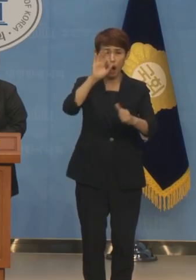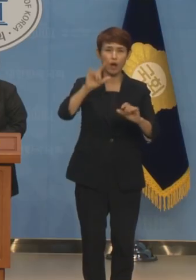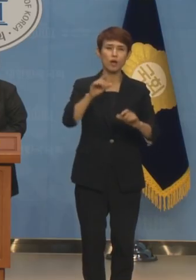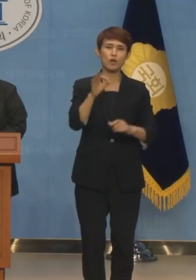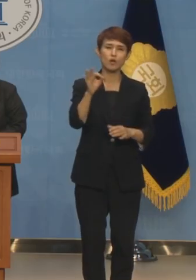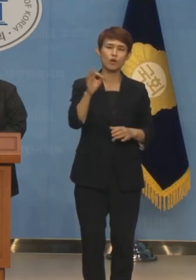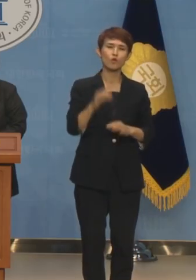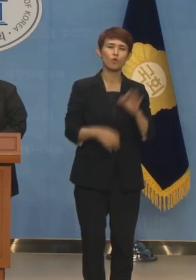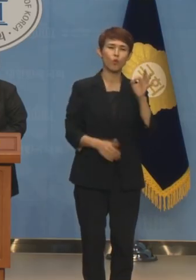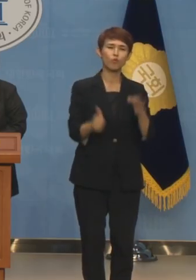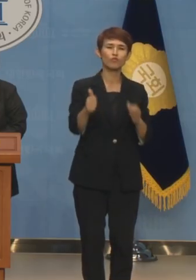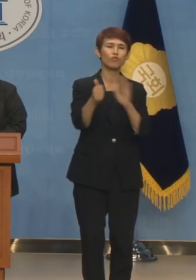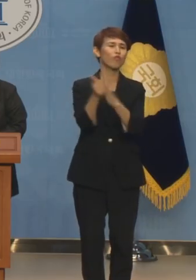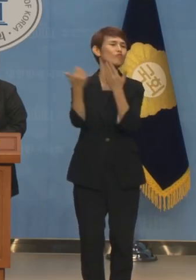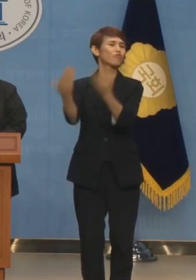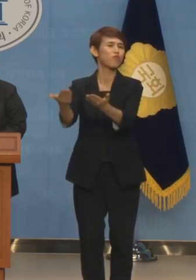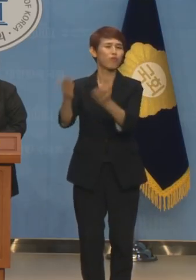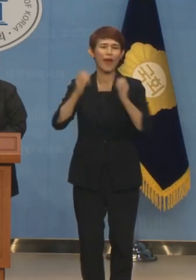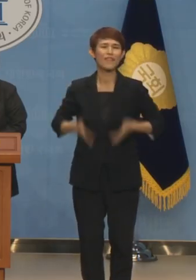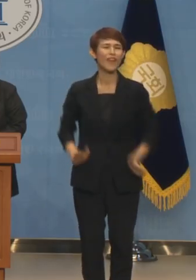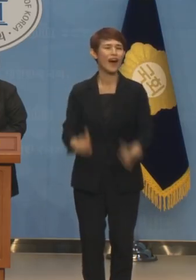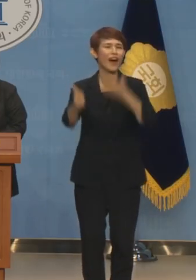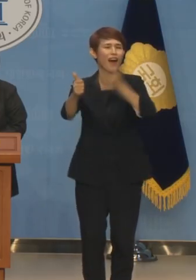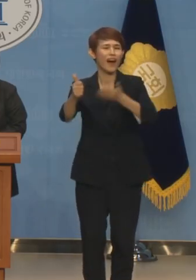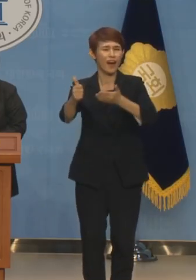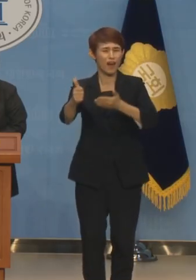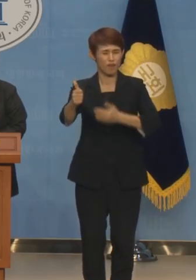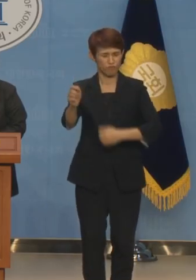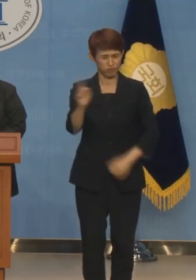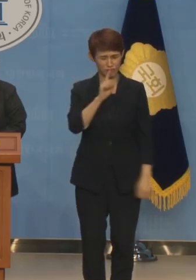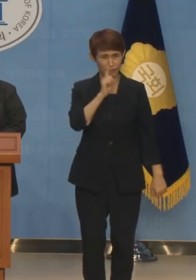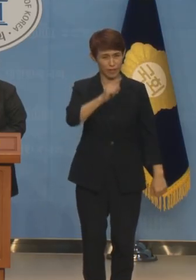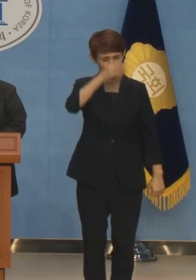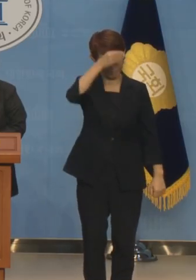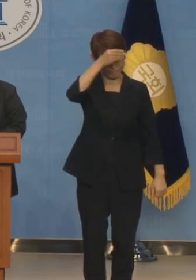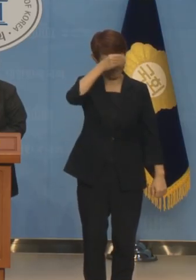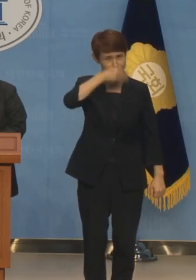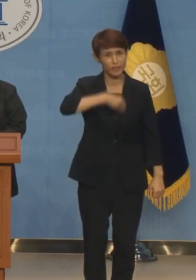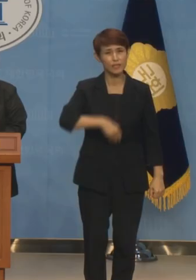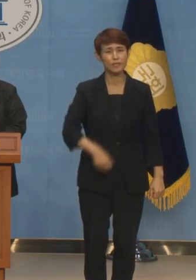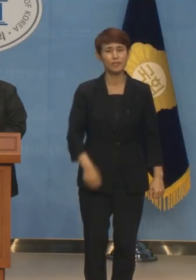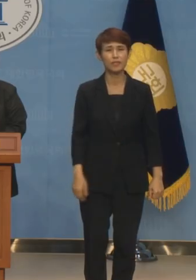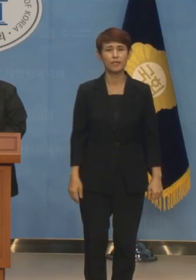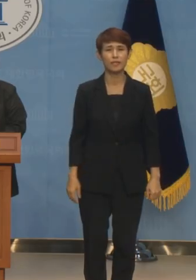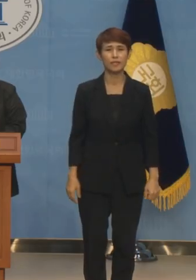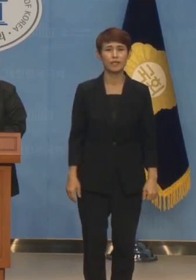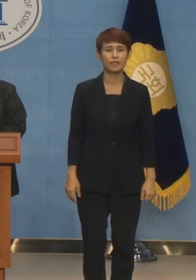푼 쥐어주는 방식으로 해결해 보겠다는 뻔뻔함이 가소롭기까지 합니다.